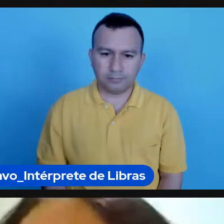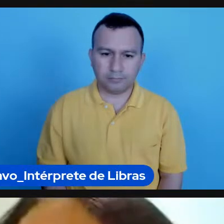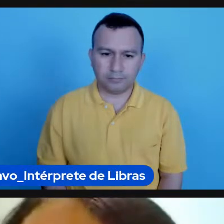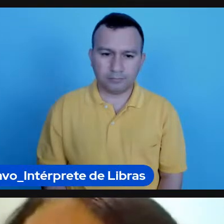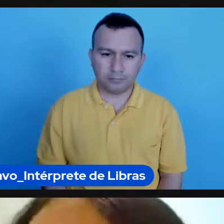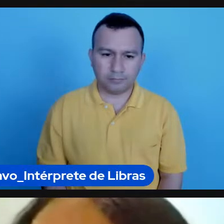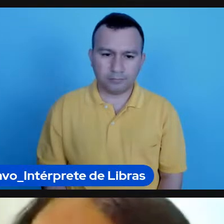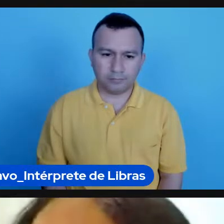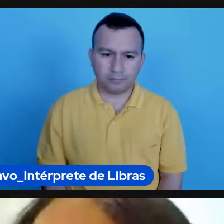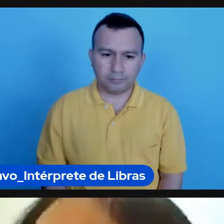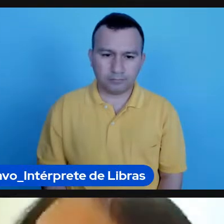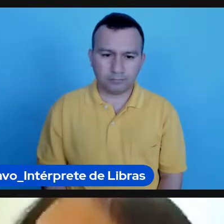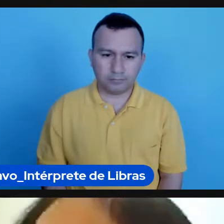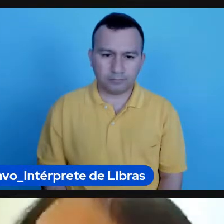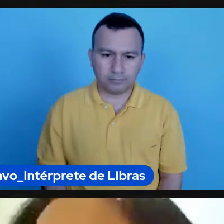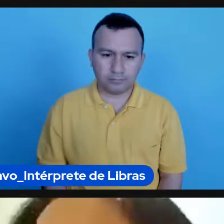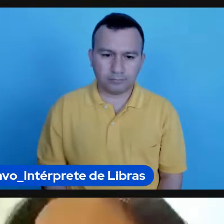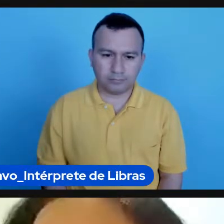Observar e